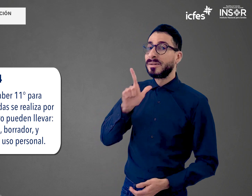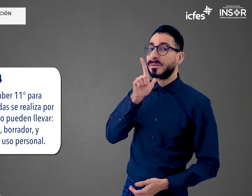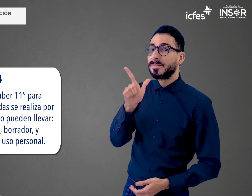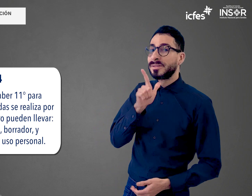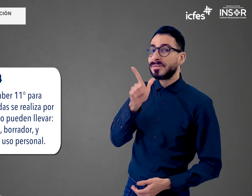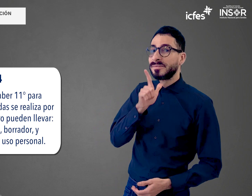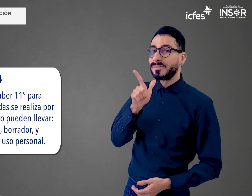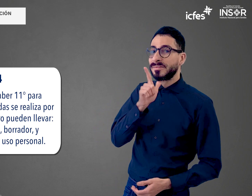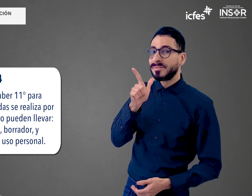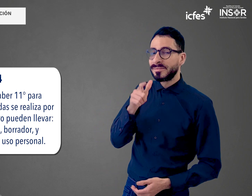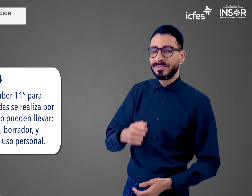lápiz,